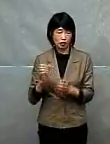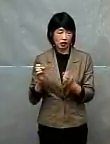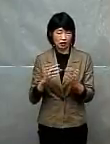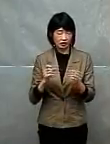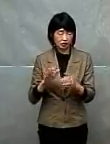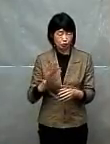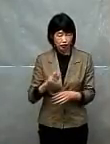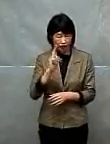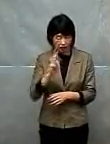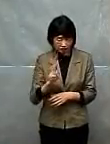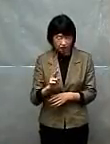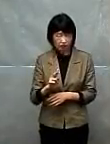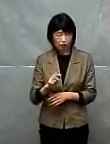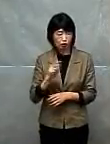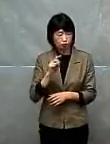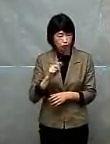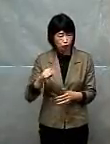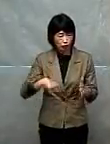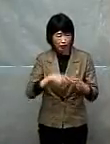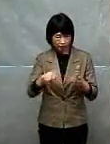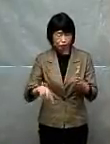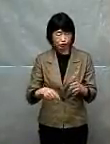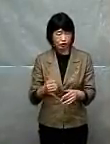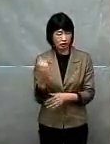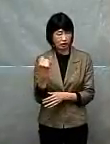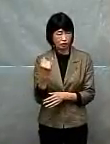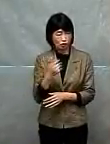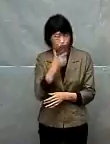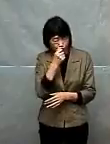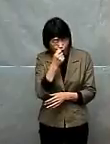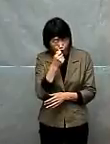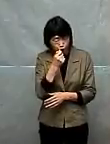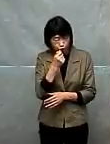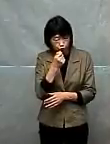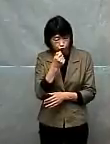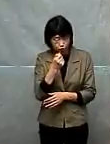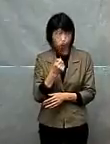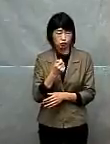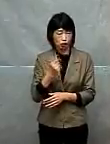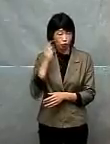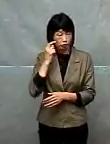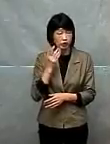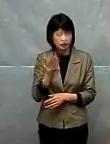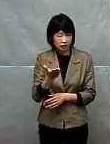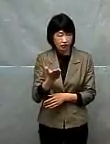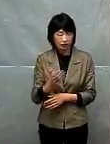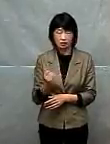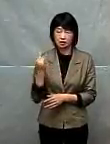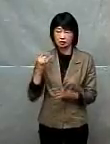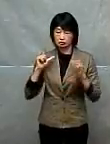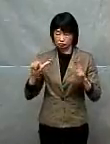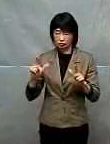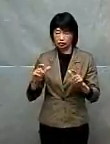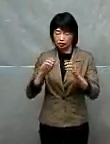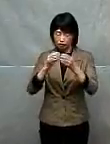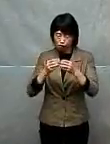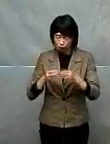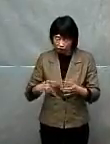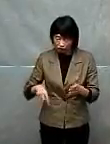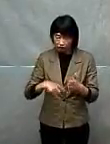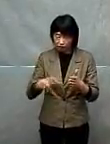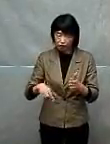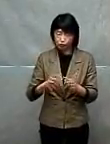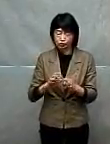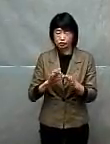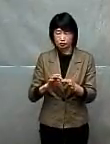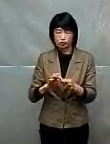考えていますか。 いやその細かい具体的なところまではちょっと、2時間の会